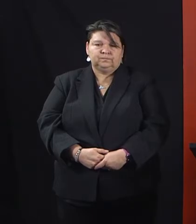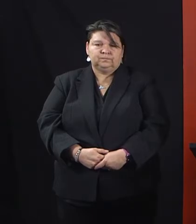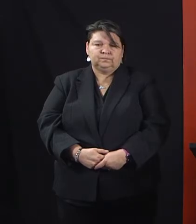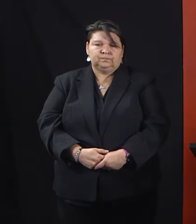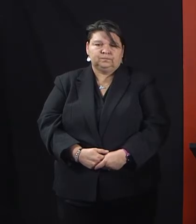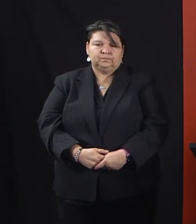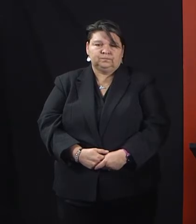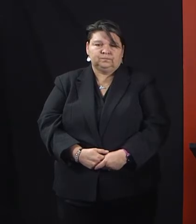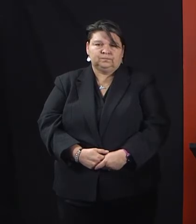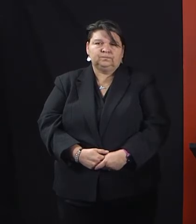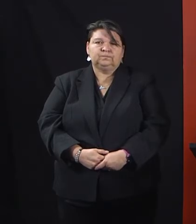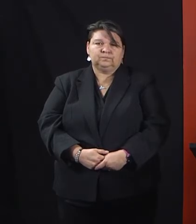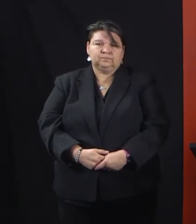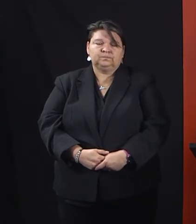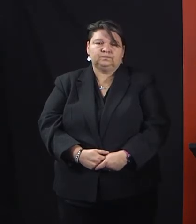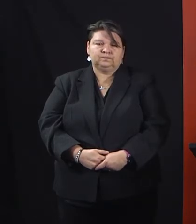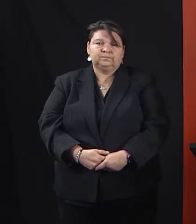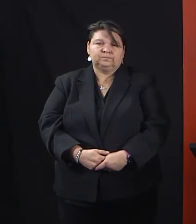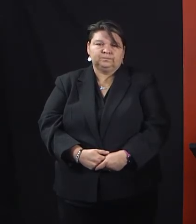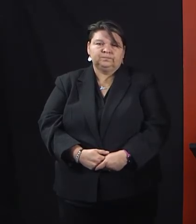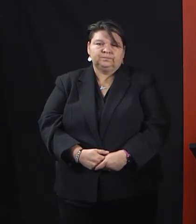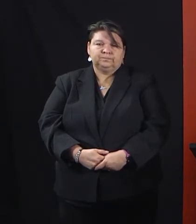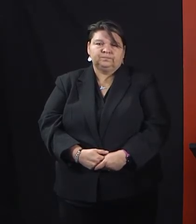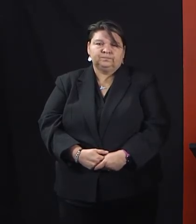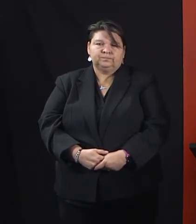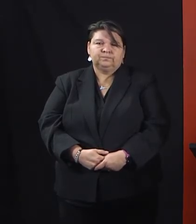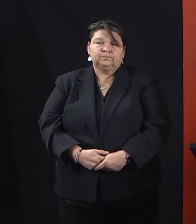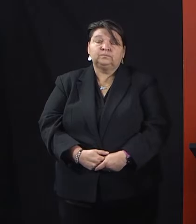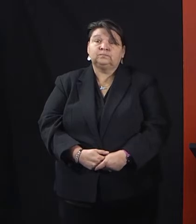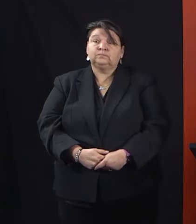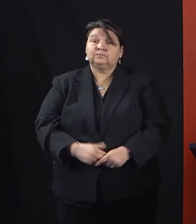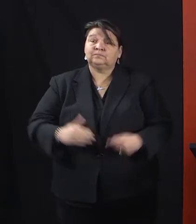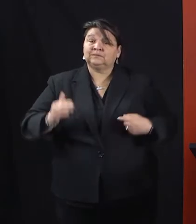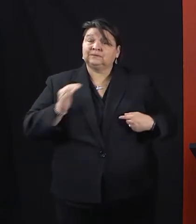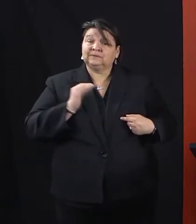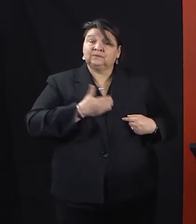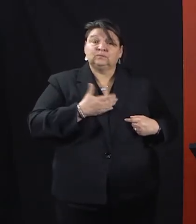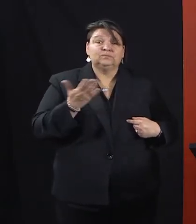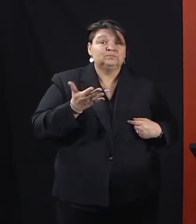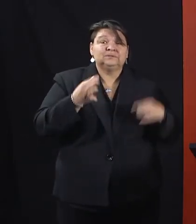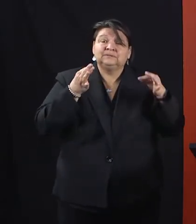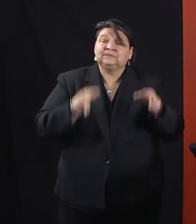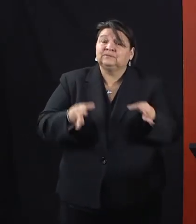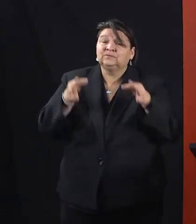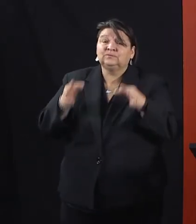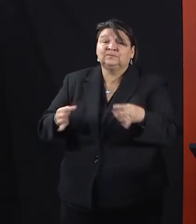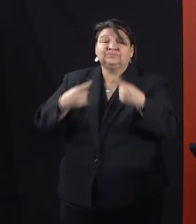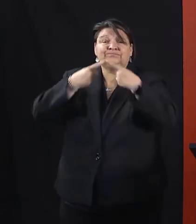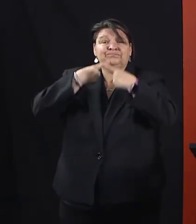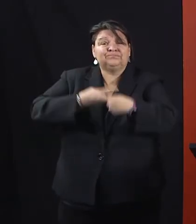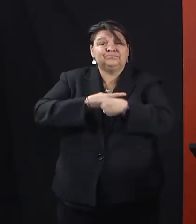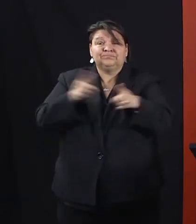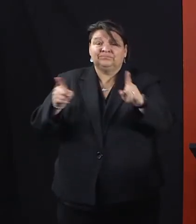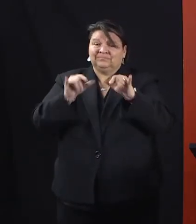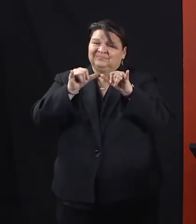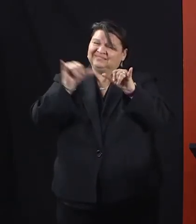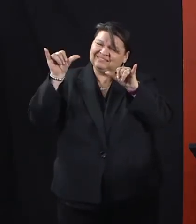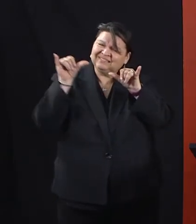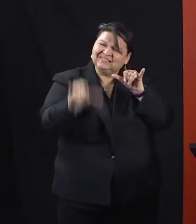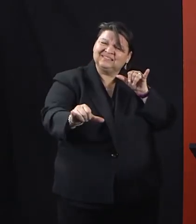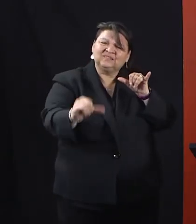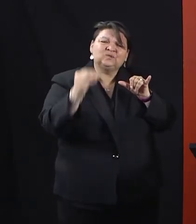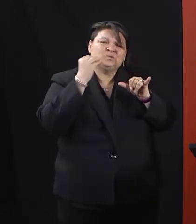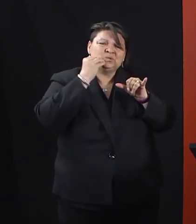ayer. Our actions and our declarations to stay at home are very important if we're going to slow the spread of this